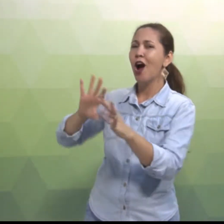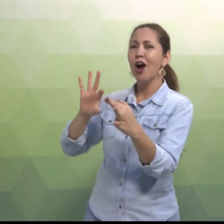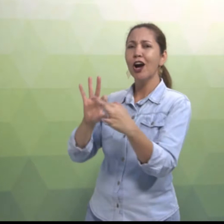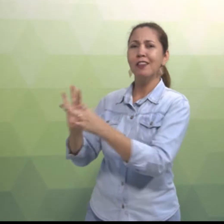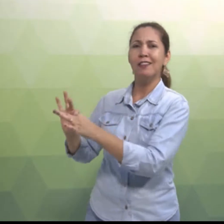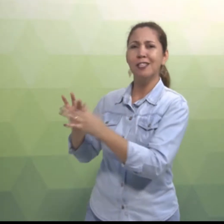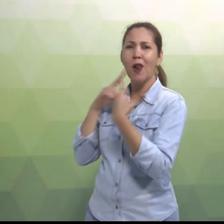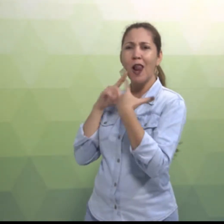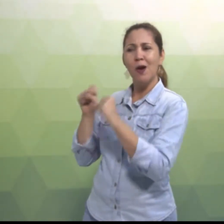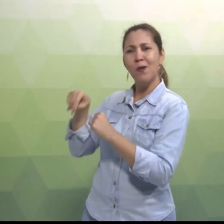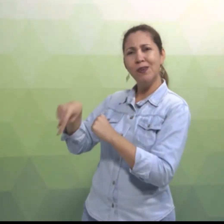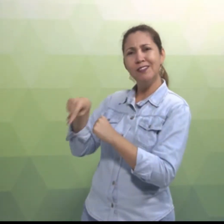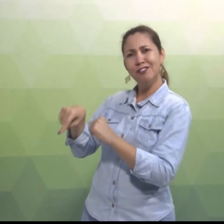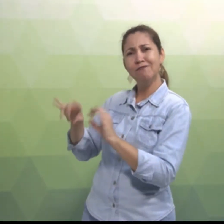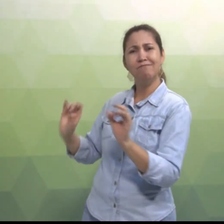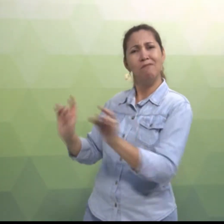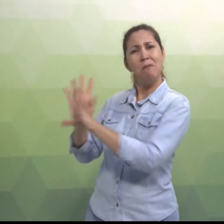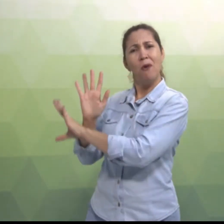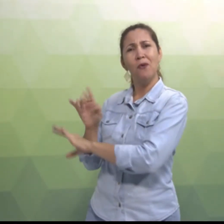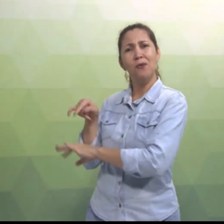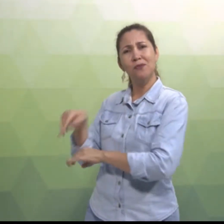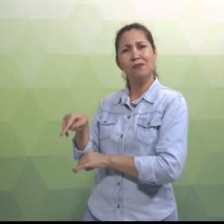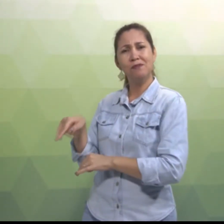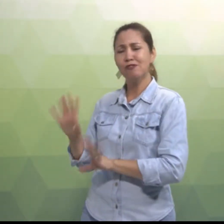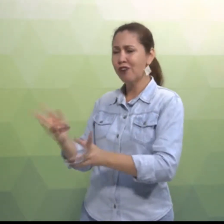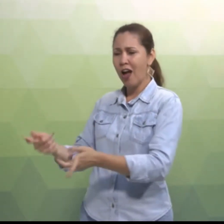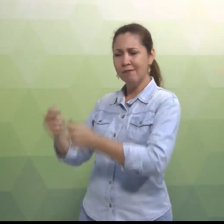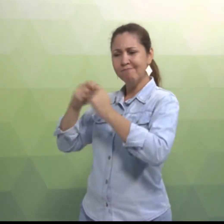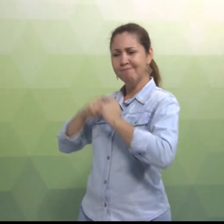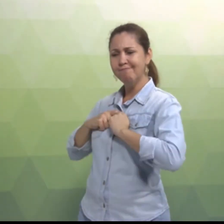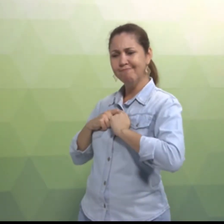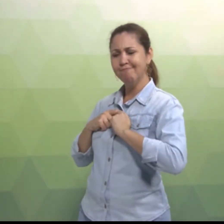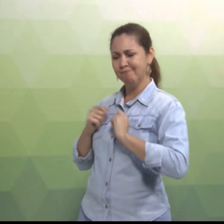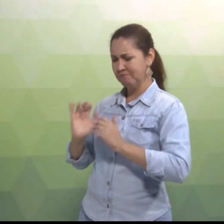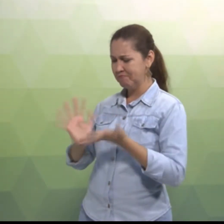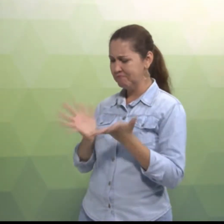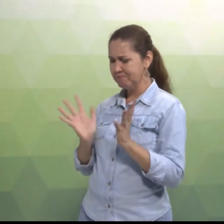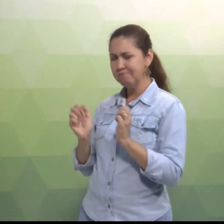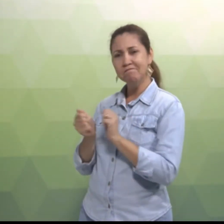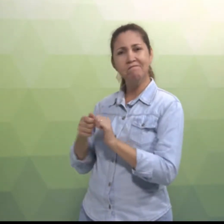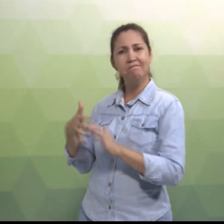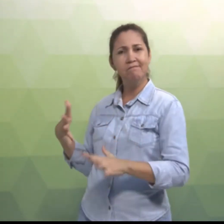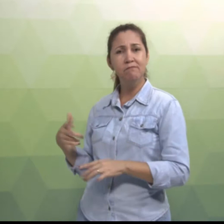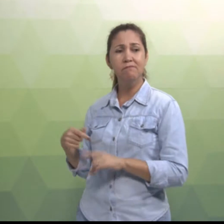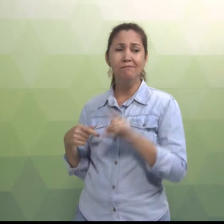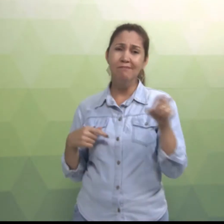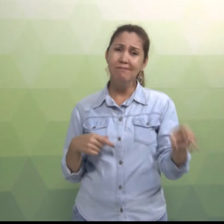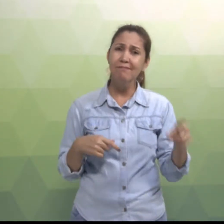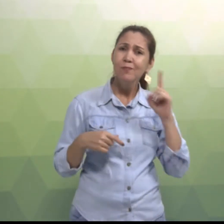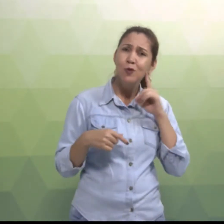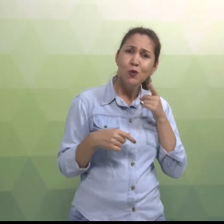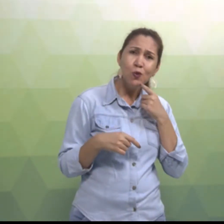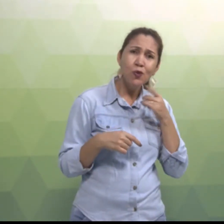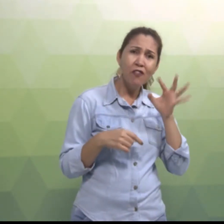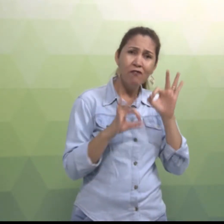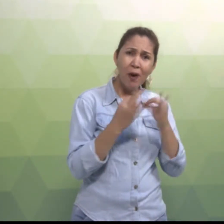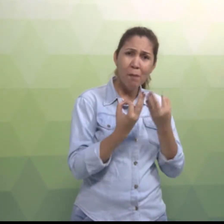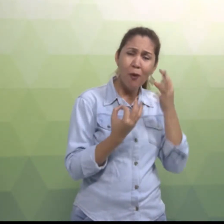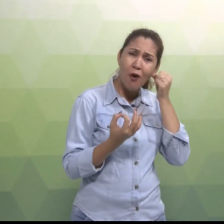tem o contexto linguístico adequado, que vai fazer com que ele tenha fluência. Já o surdo